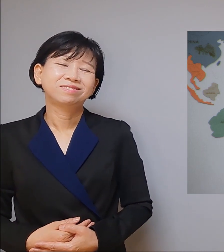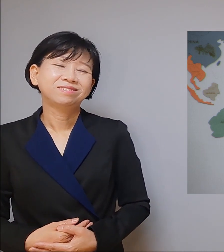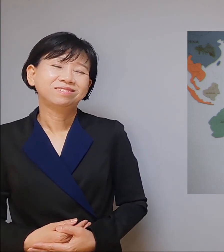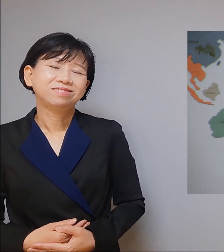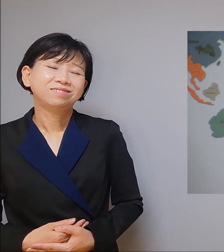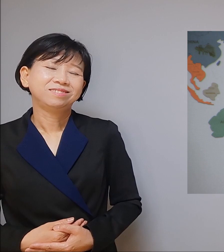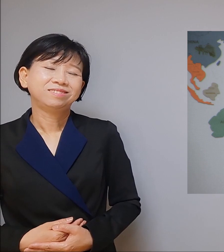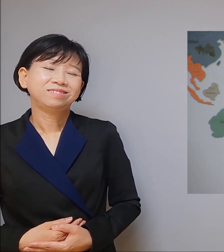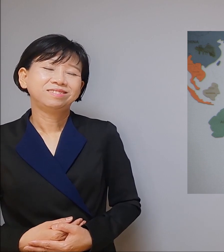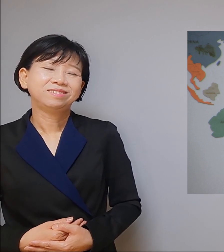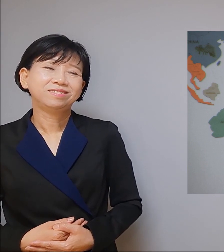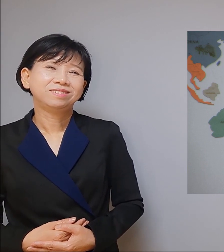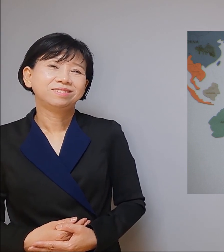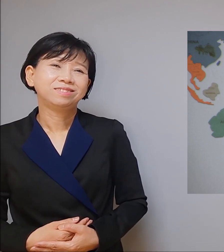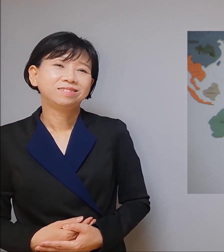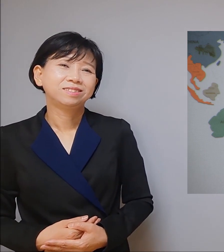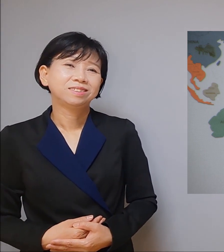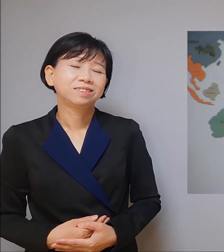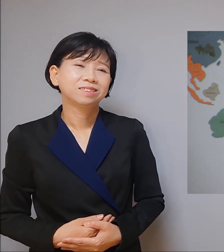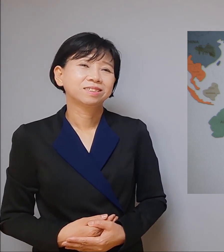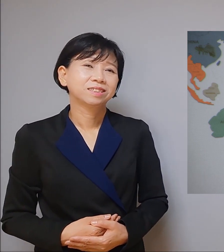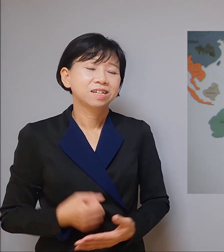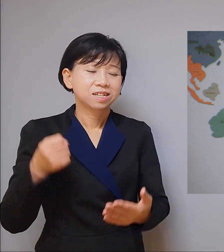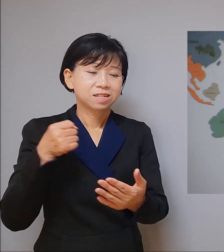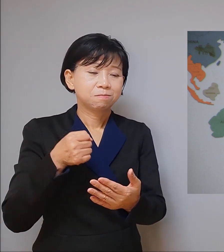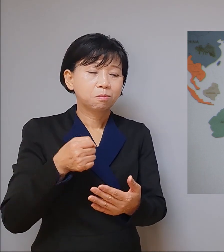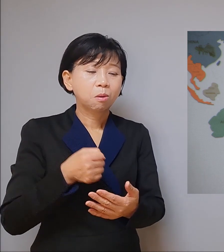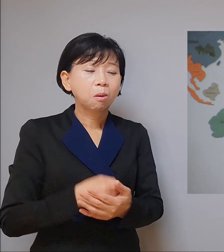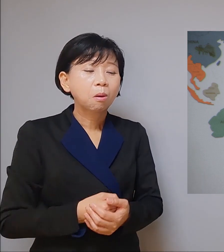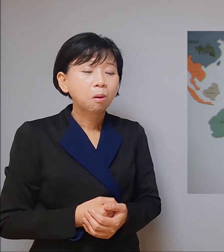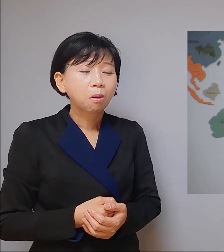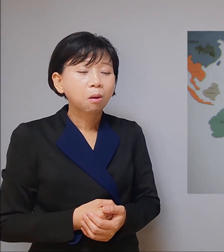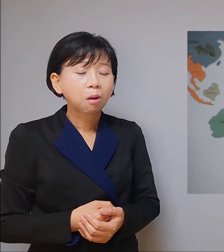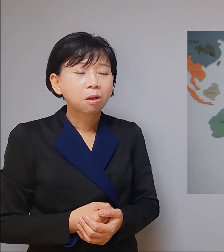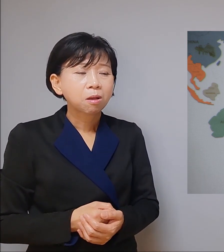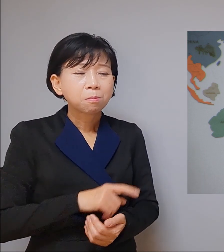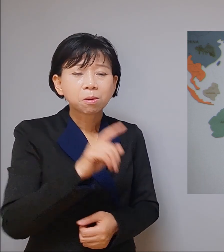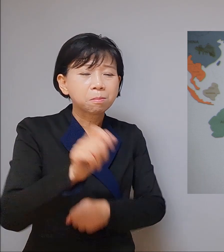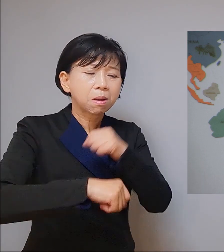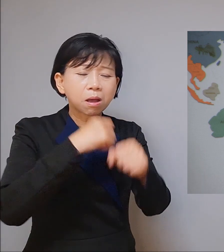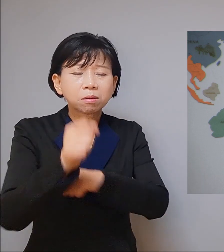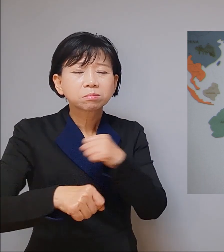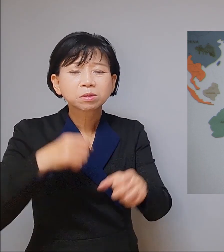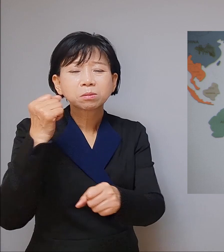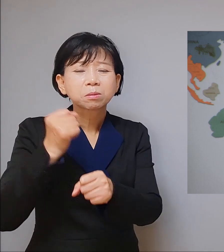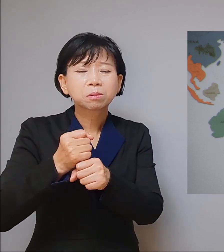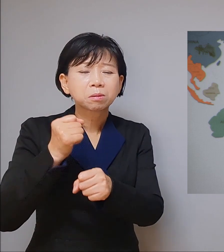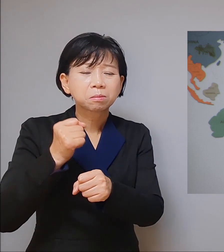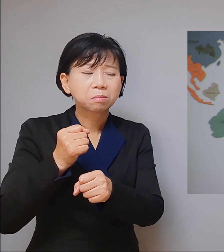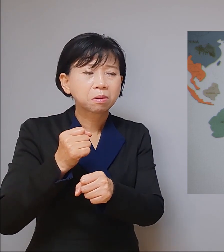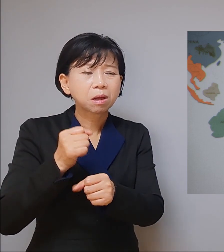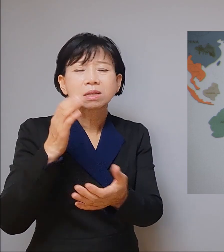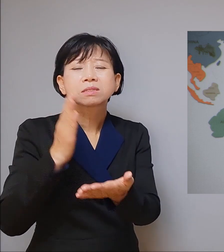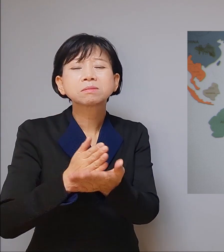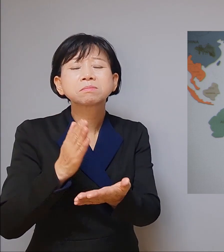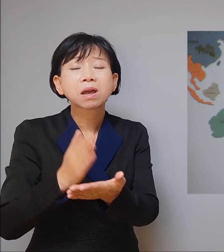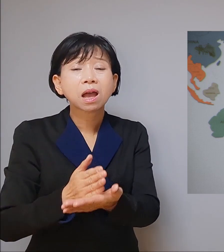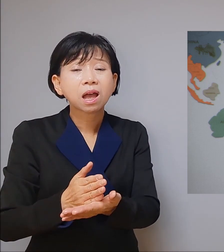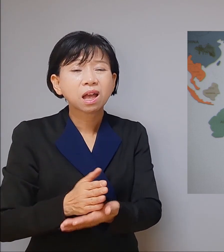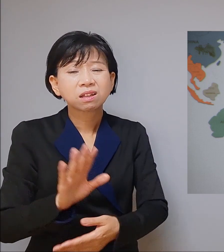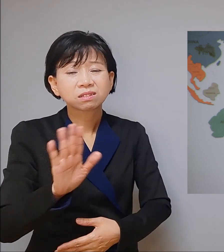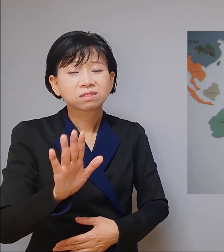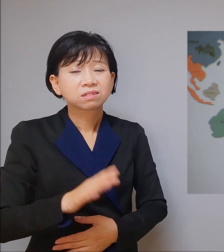아닙니다. 그저 정해준 방에서 편하게 지내래. 아무것도 엉망으로 만들어 놓지 마세요. 이 정도 말일